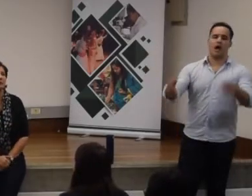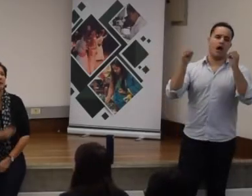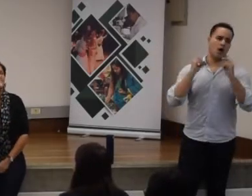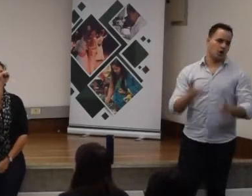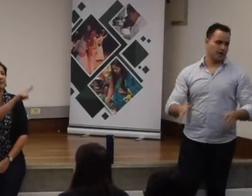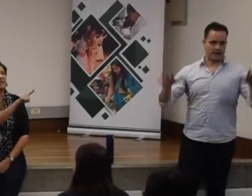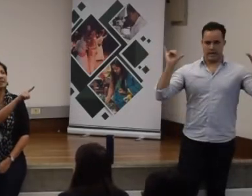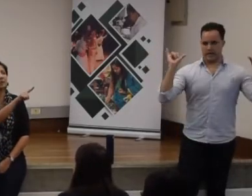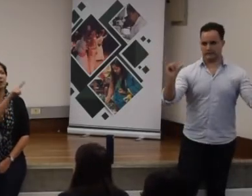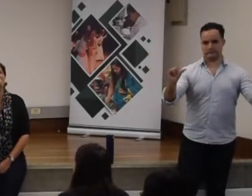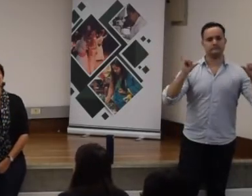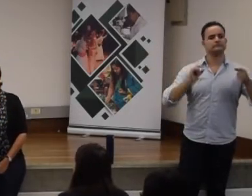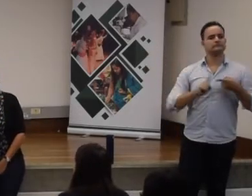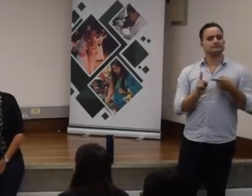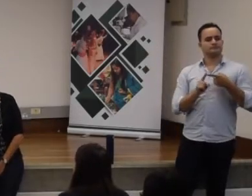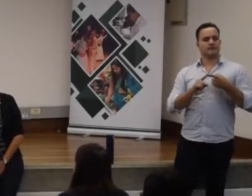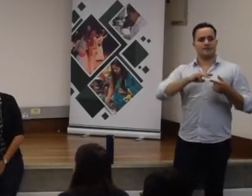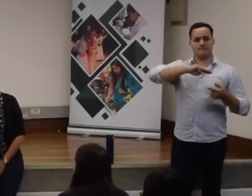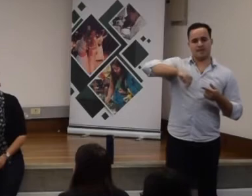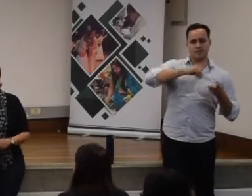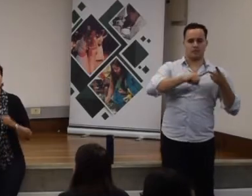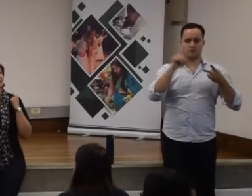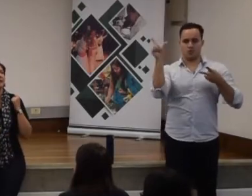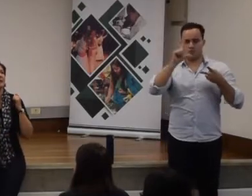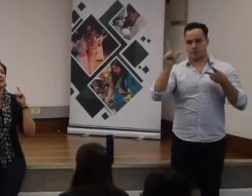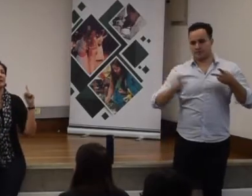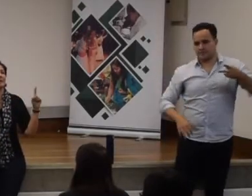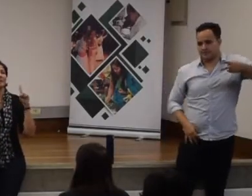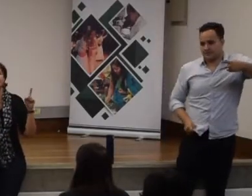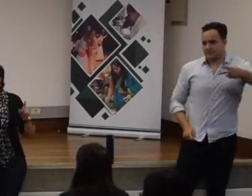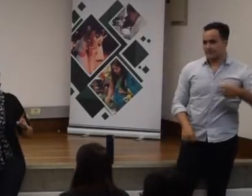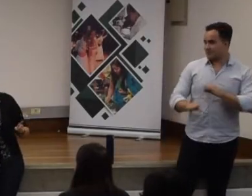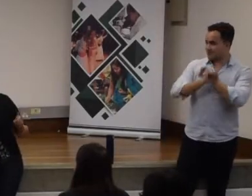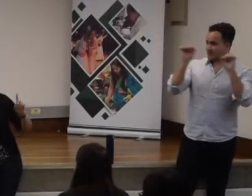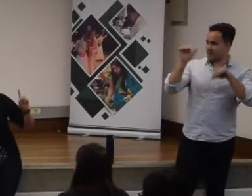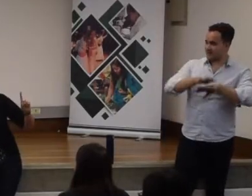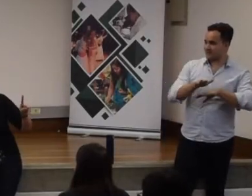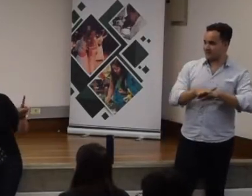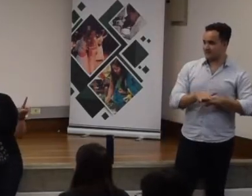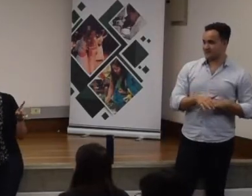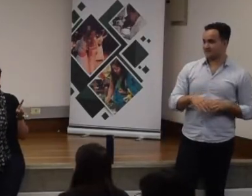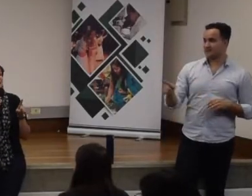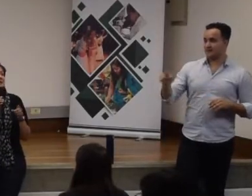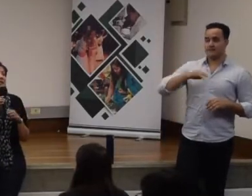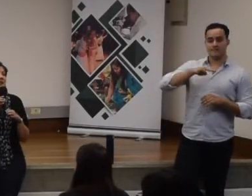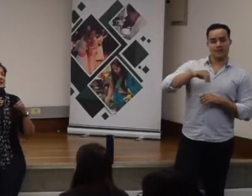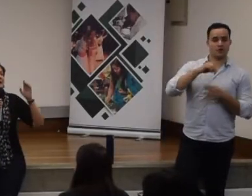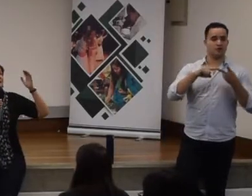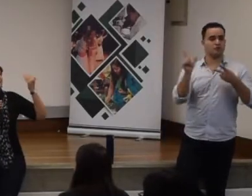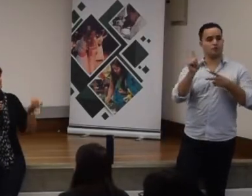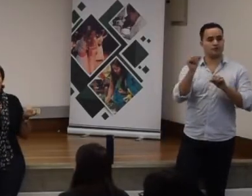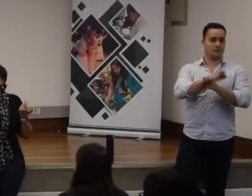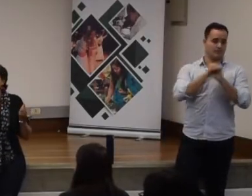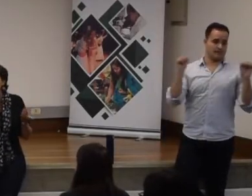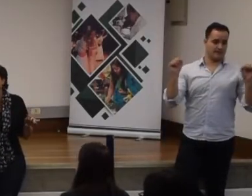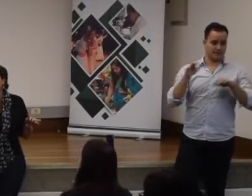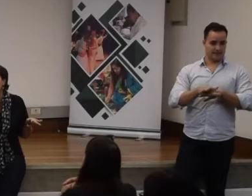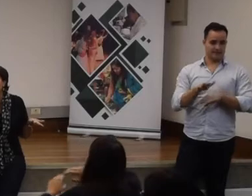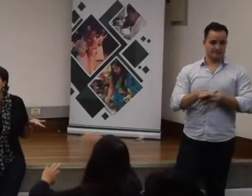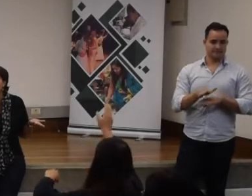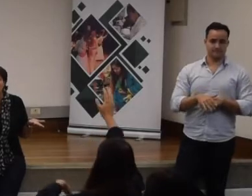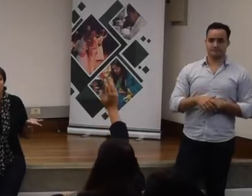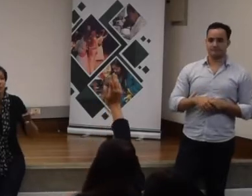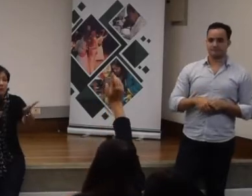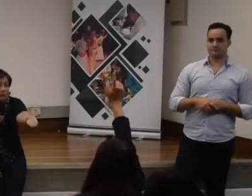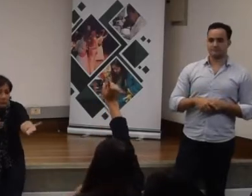opción, miércoles o lunes. Mañana tarde. Miércoles o lunes en la mañana. ¿Votamos o